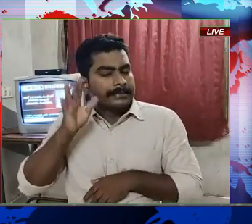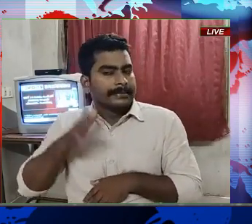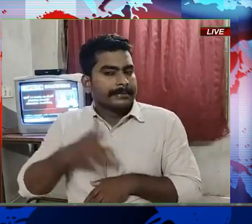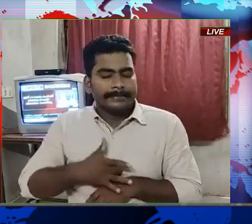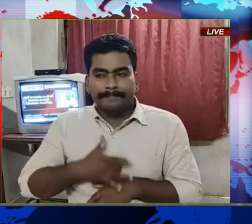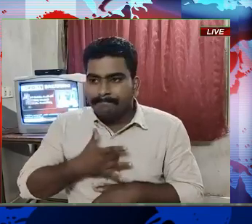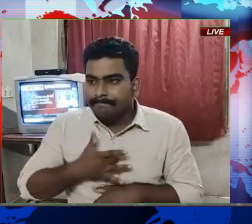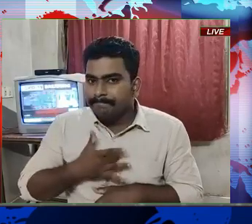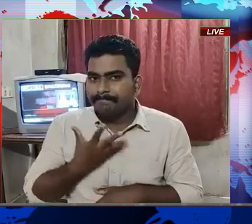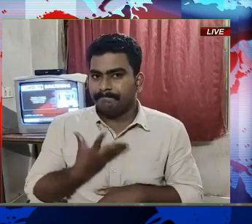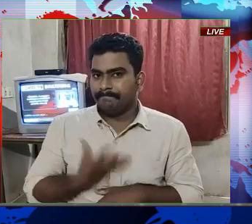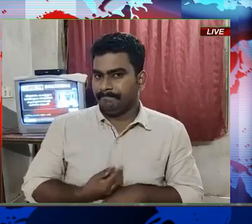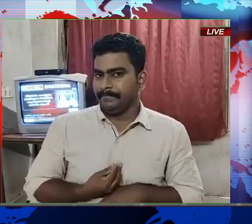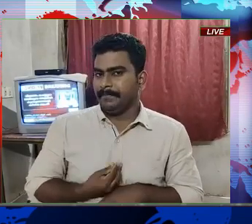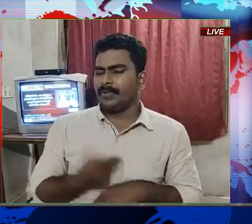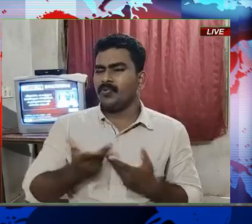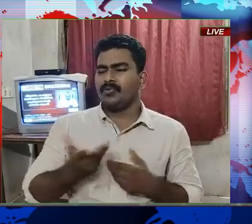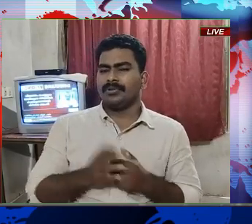ആ പ്രവർത്തനം